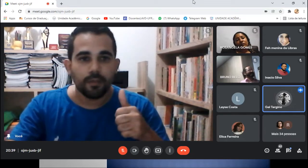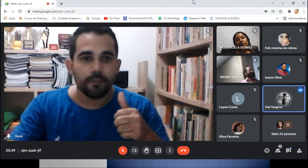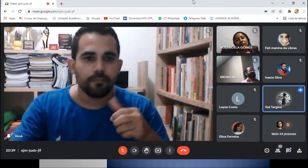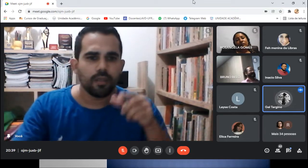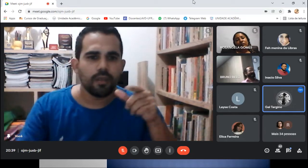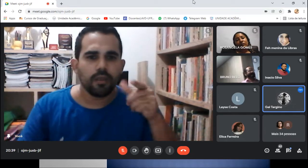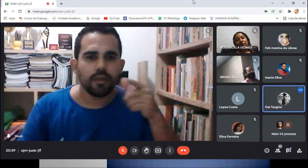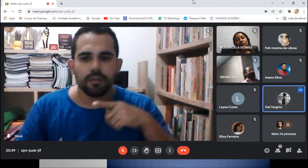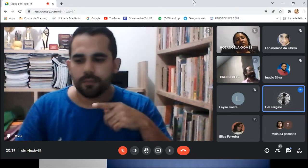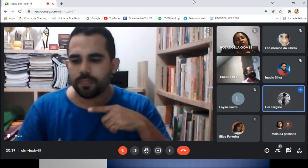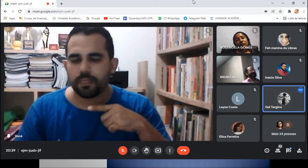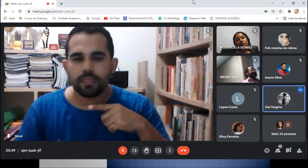obrigada.